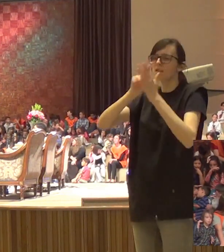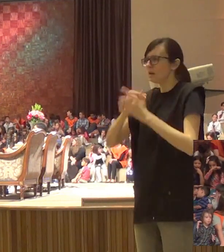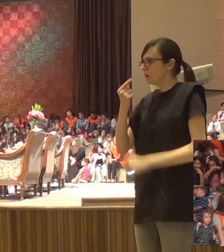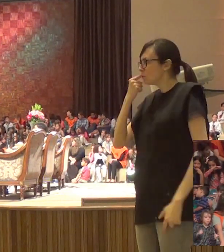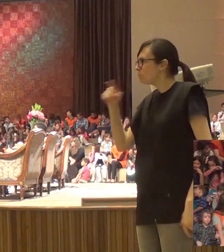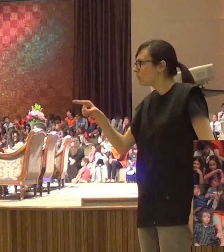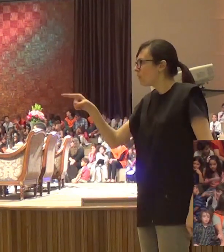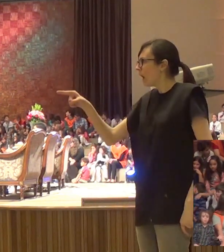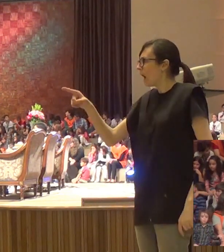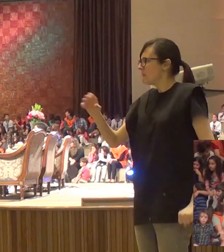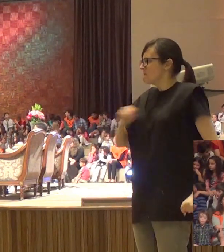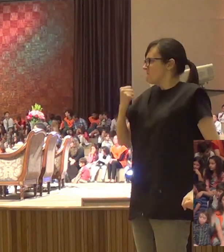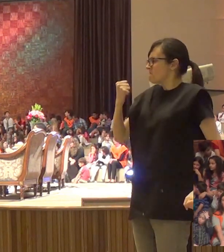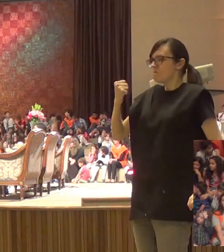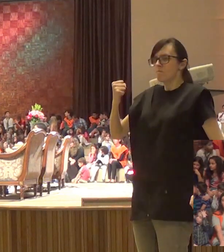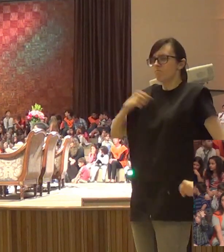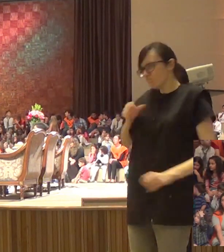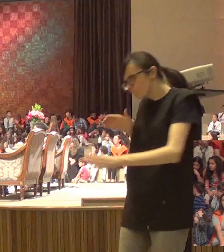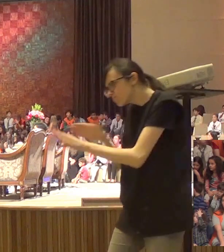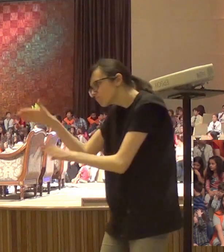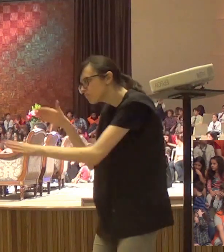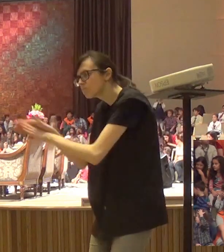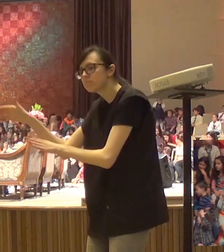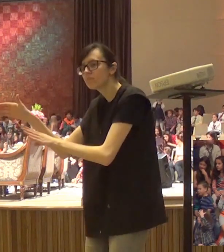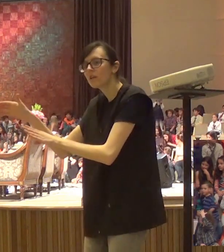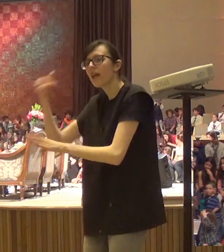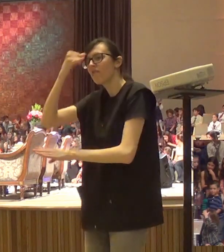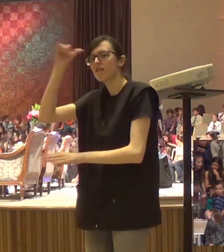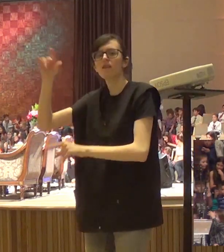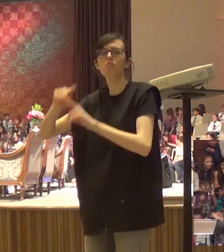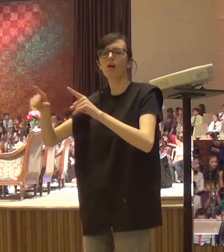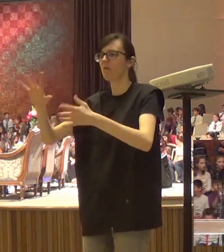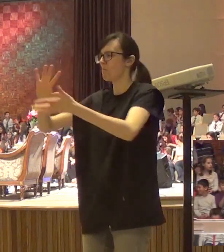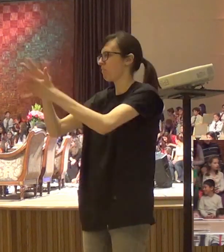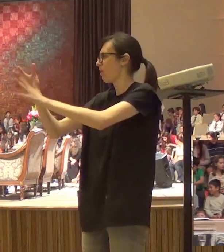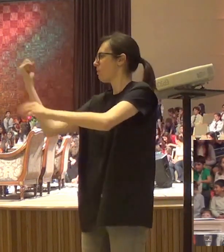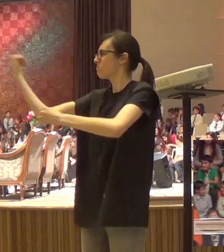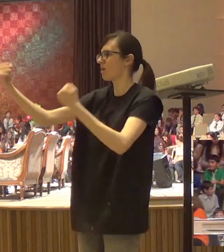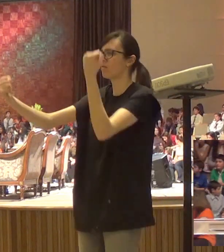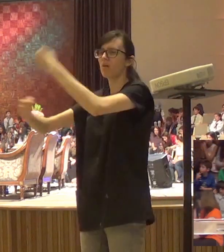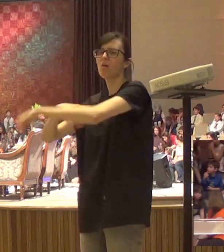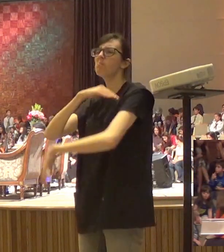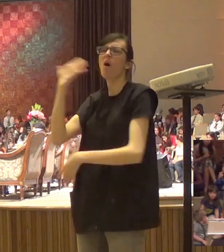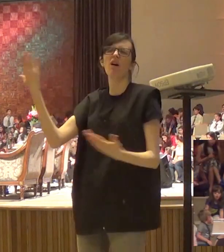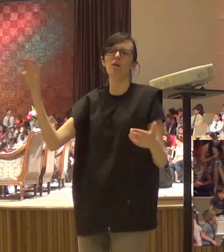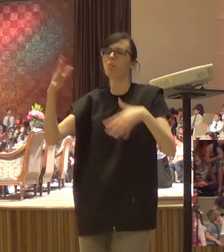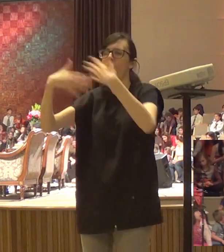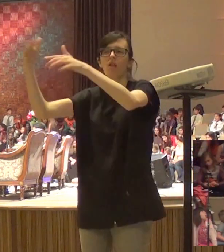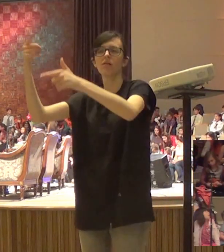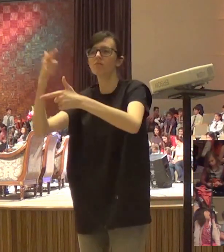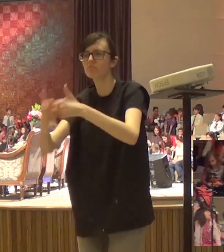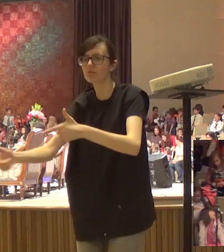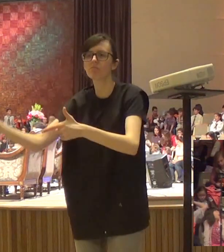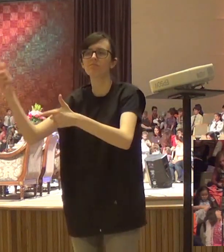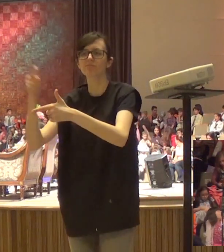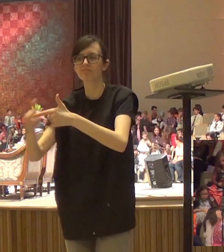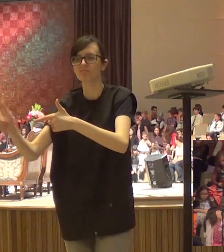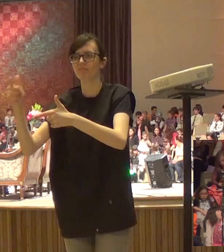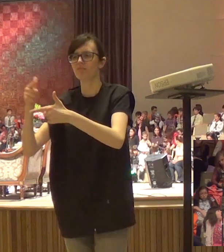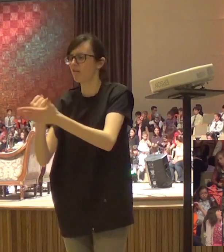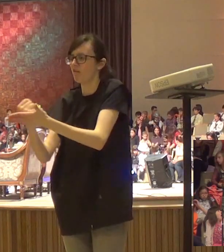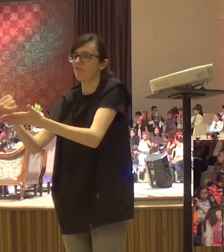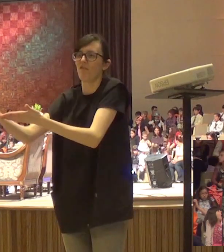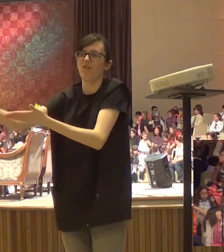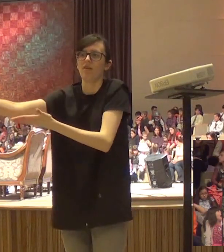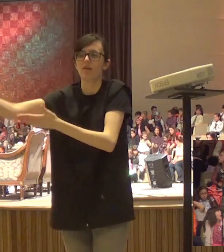Olha só que sério isso. Que sério isso que a palavra de Deus nos traz. Nós precisamos estar